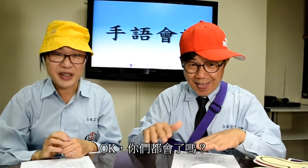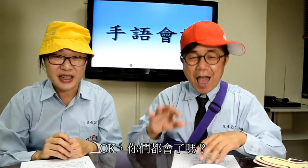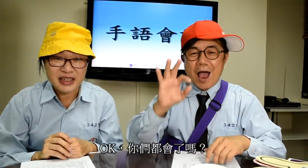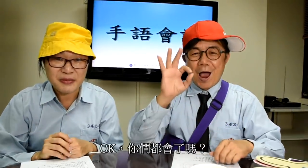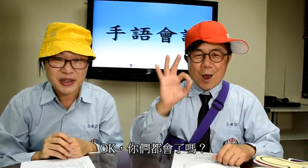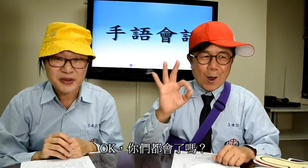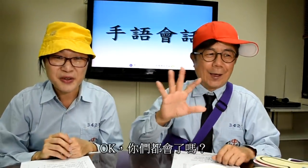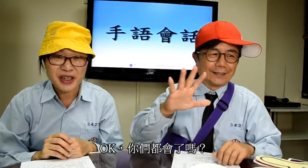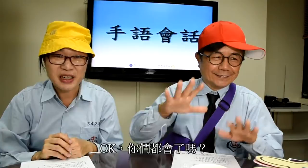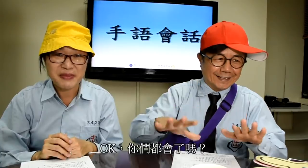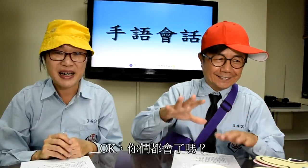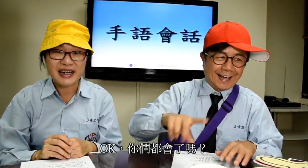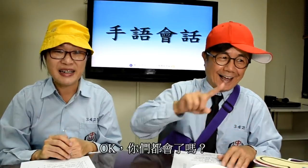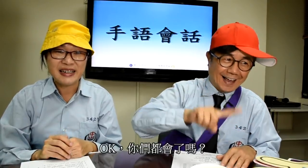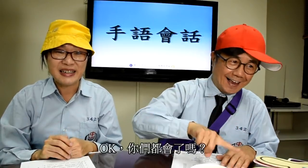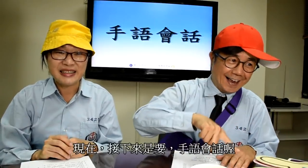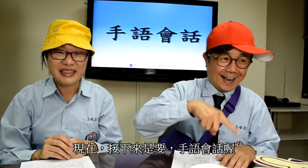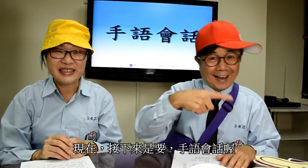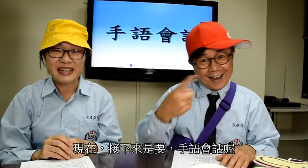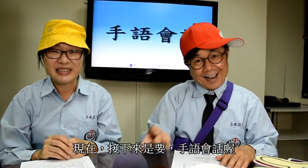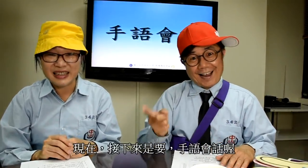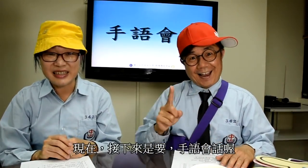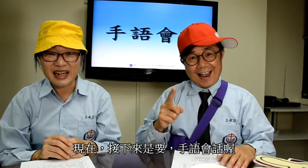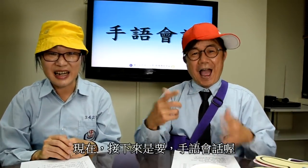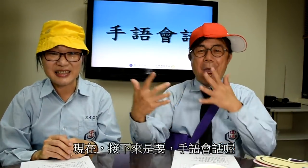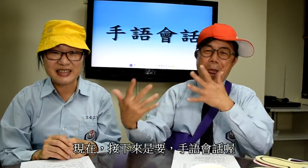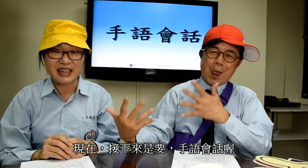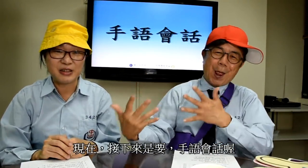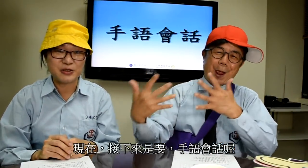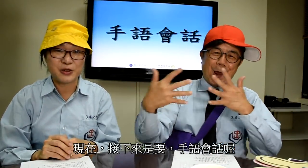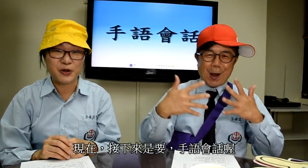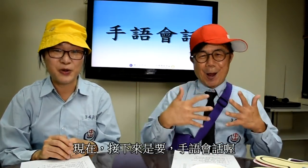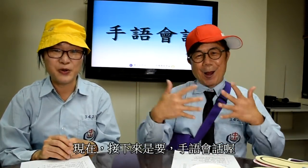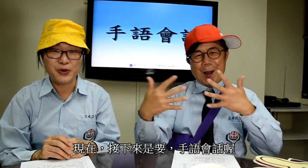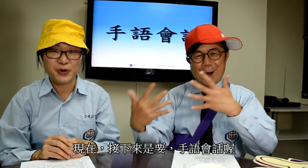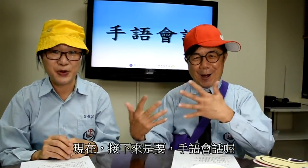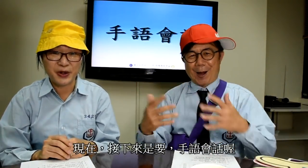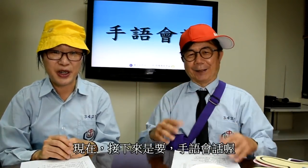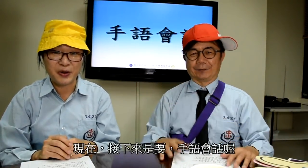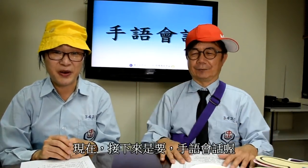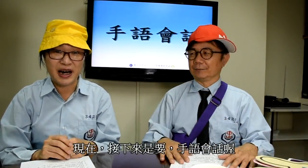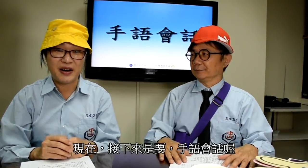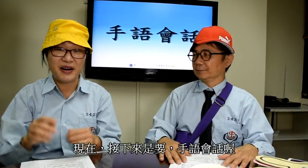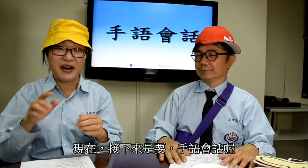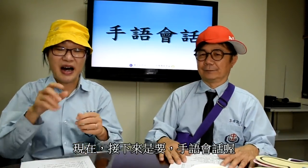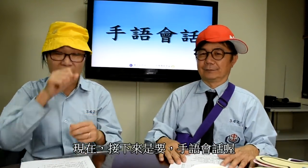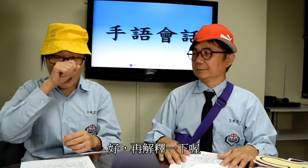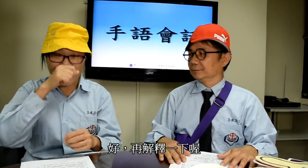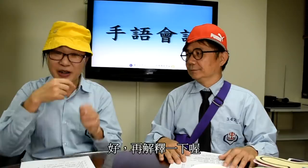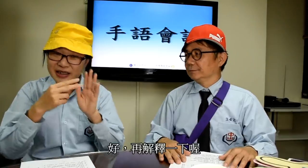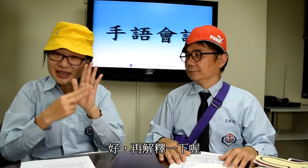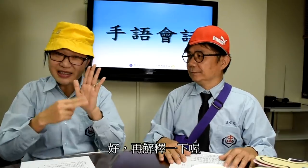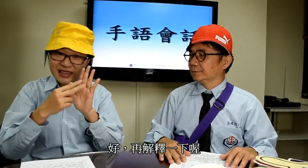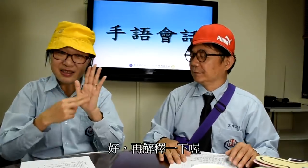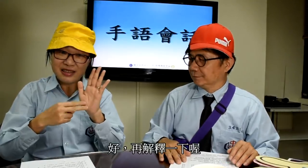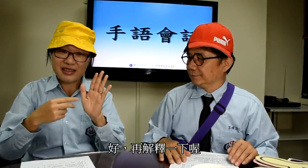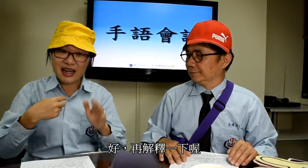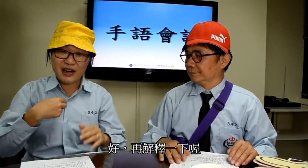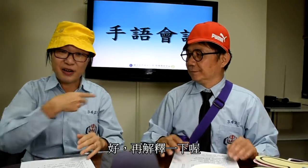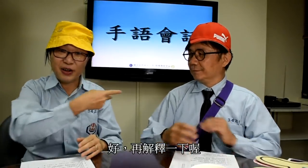你们都会了吗？现在接下来是要手语绘画哦。好，再解释一下哦。